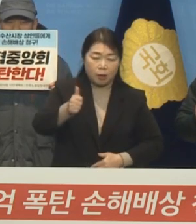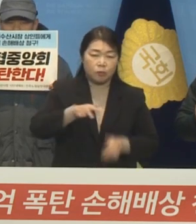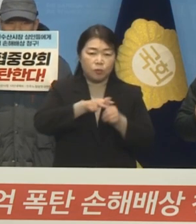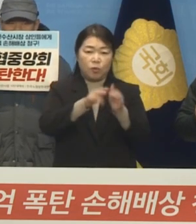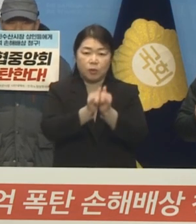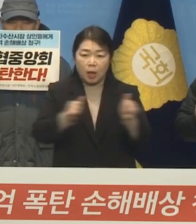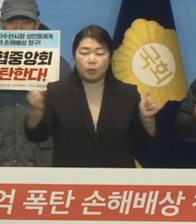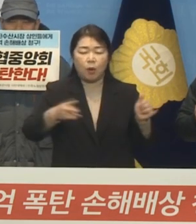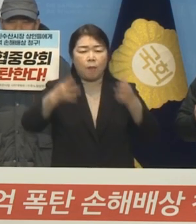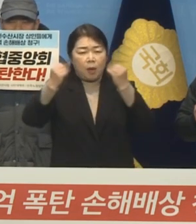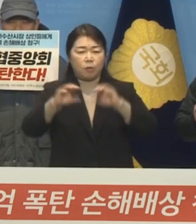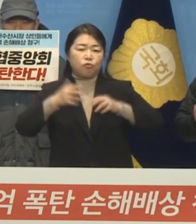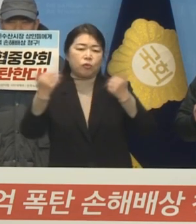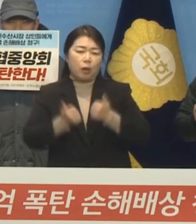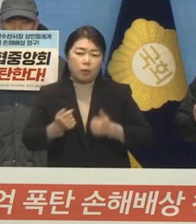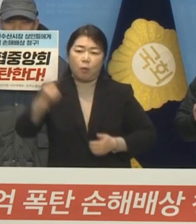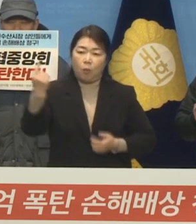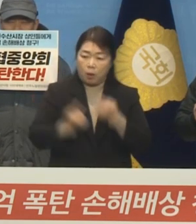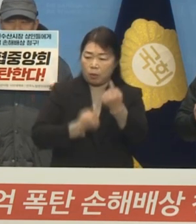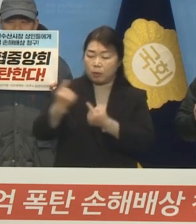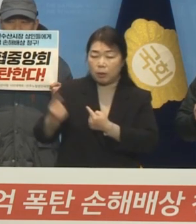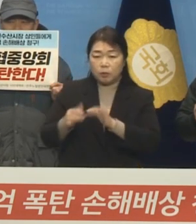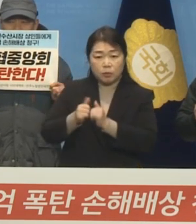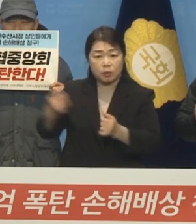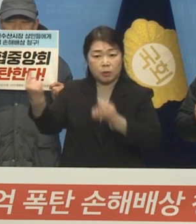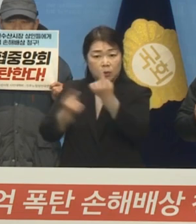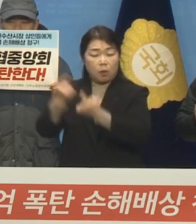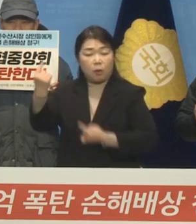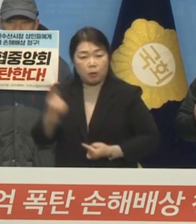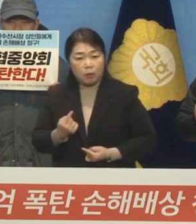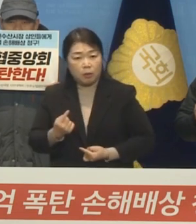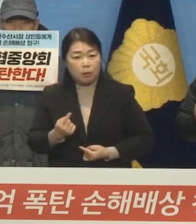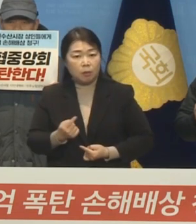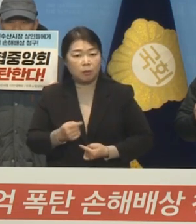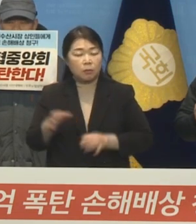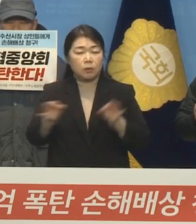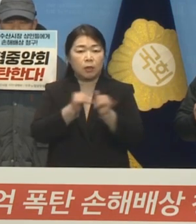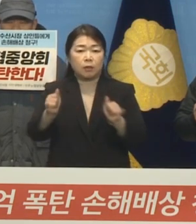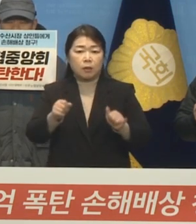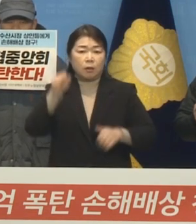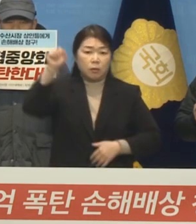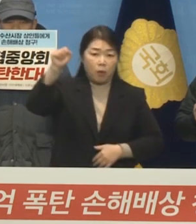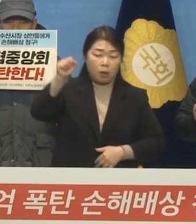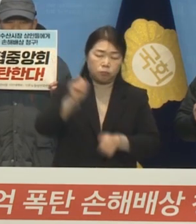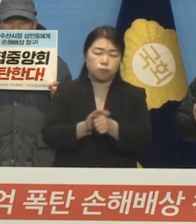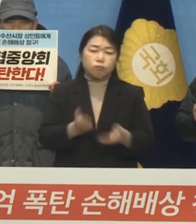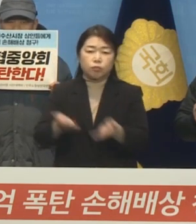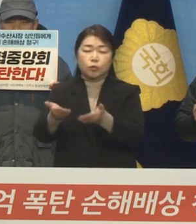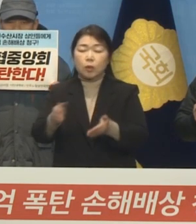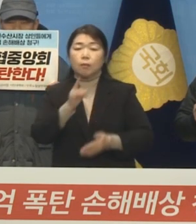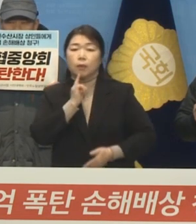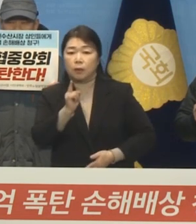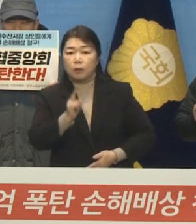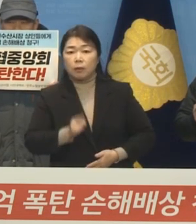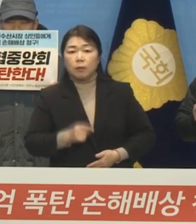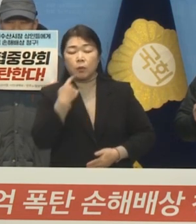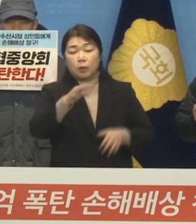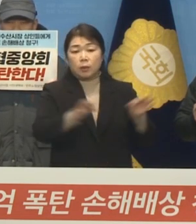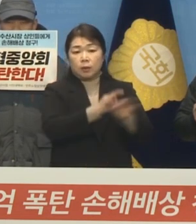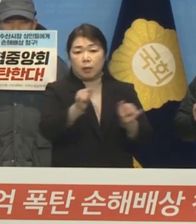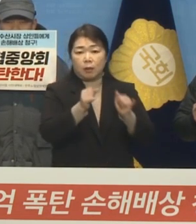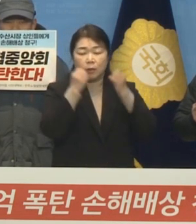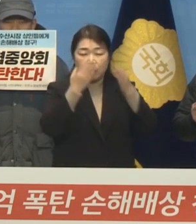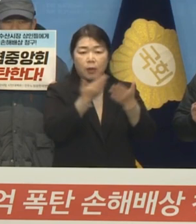서울시장은 물론 수많은 국회의원 및 정치인들이 상인들의 저항을 지지하며 노량진 수산시장 현대화